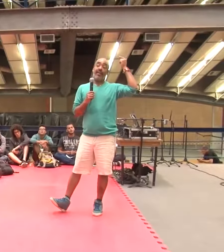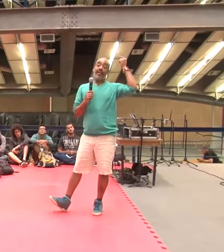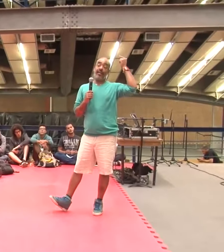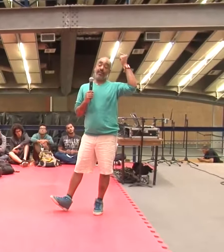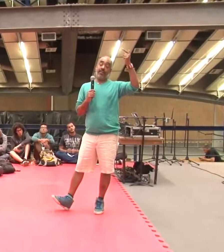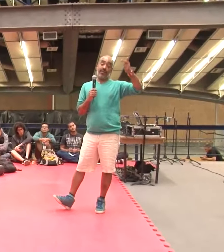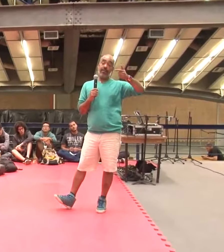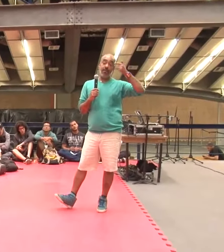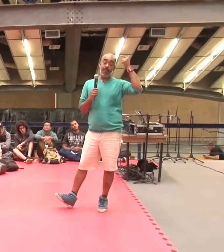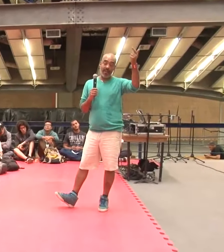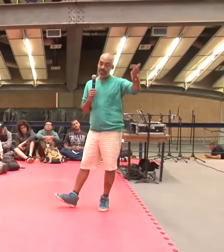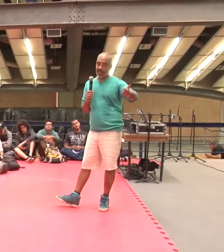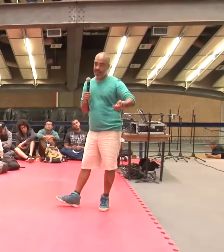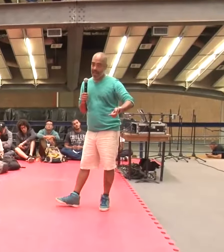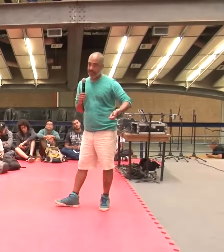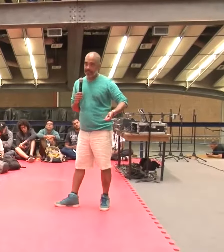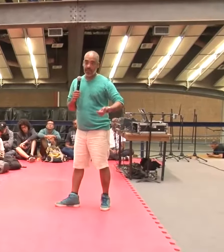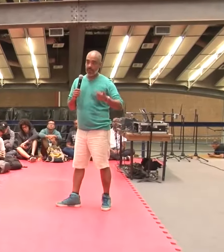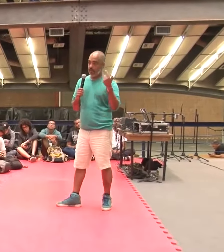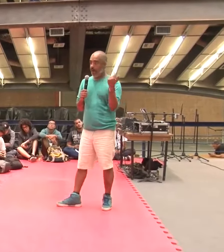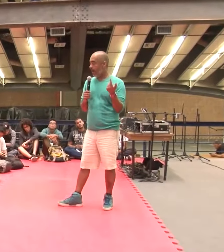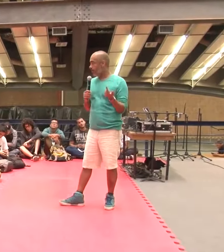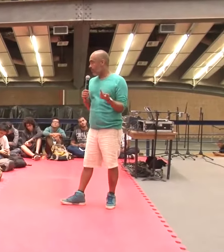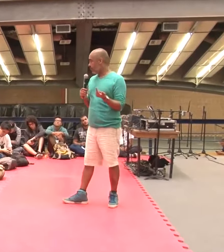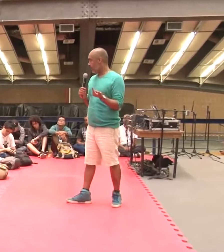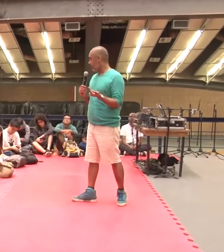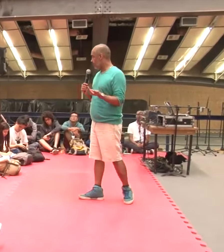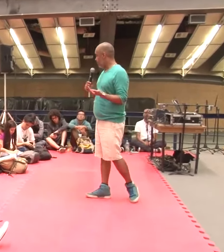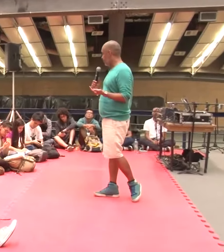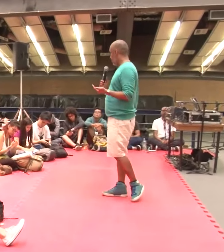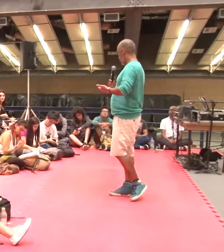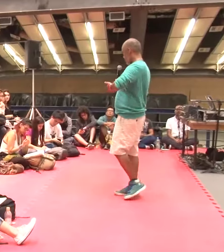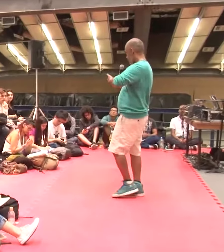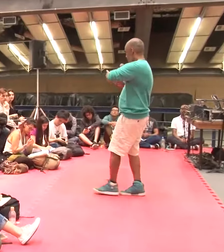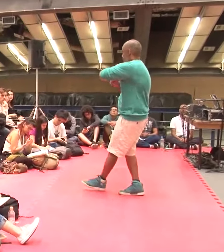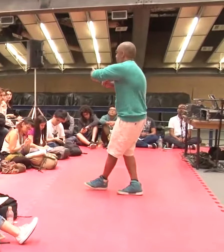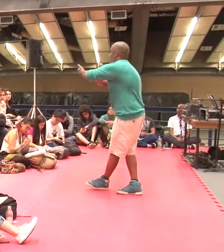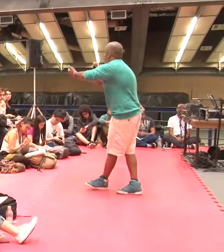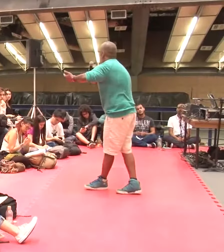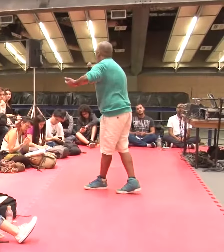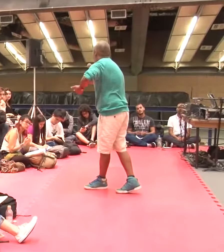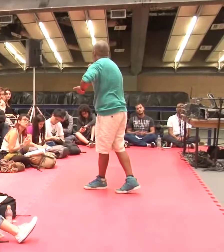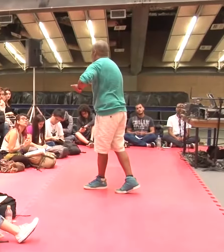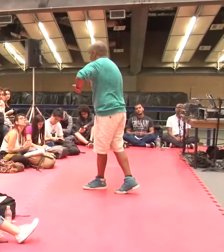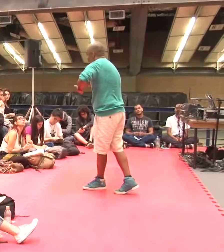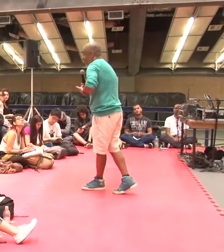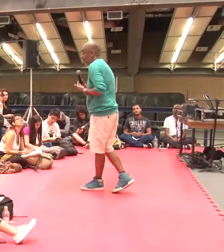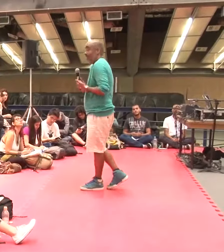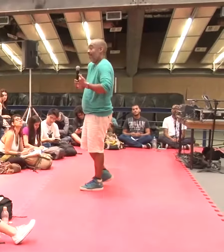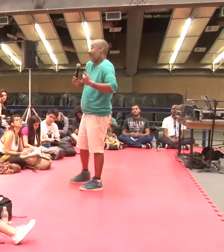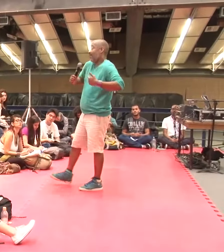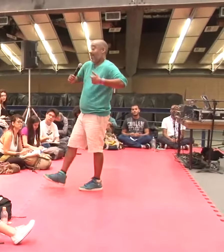Criada, que não pode ser criada num conjunto, né? Uma